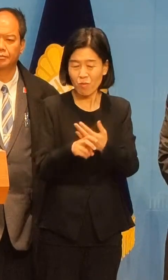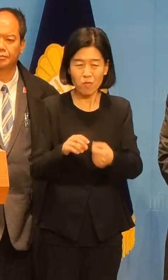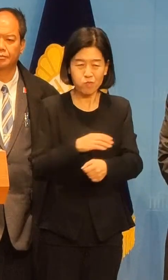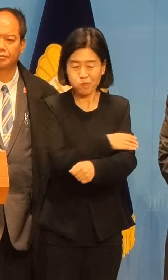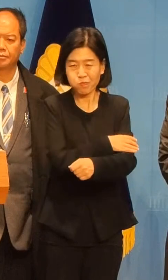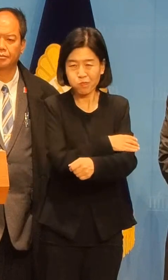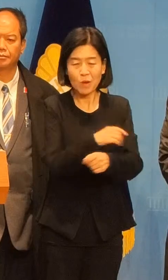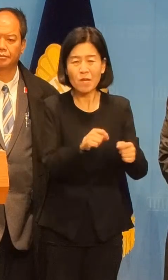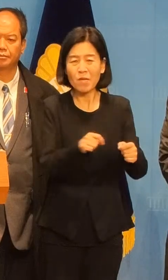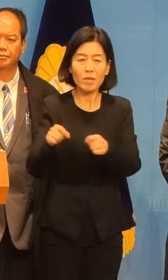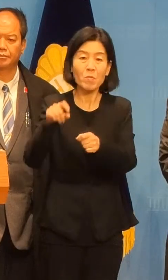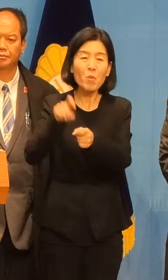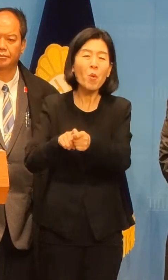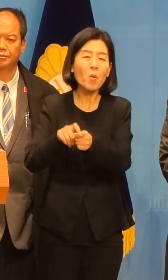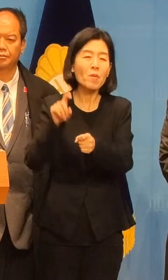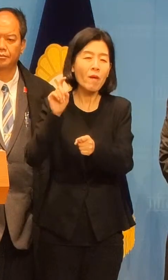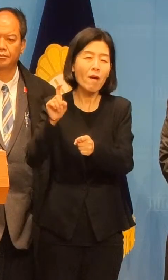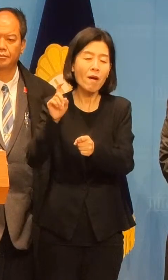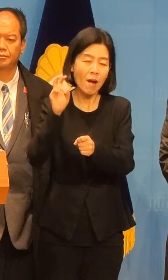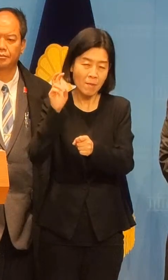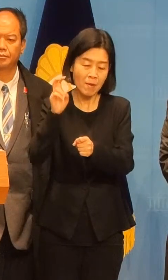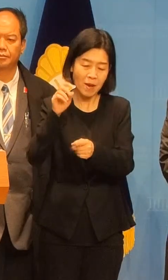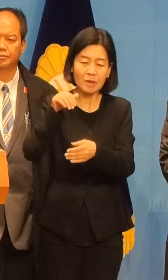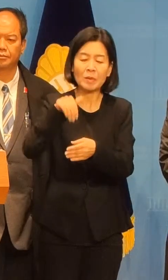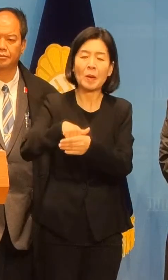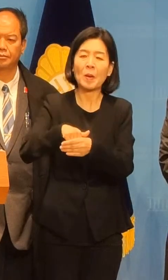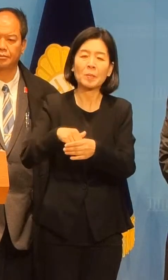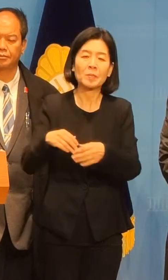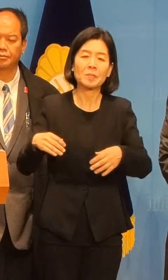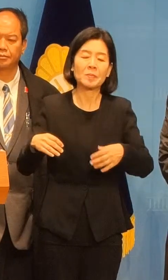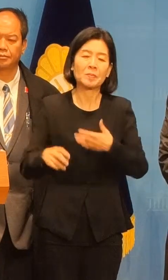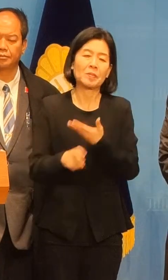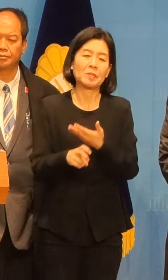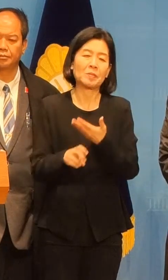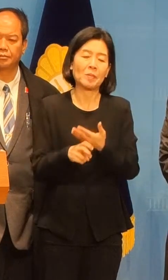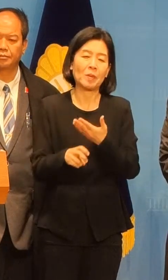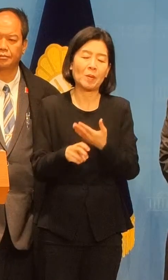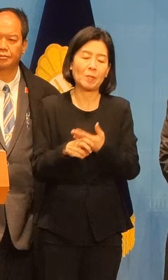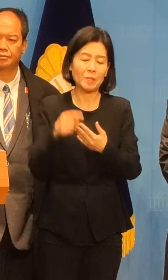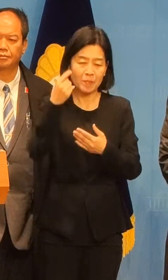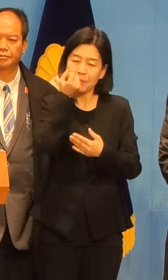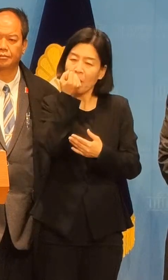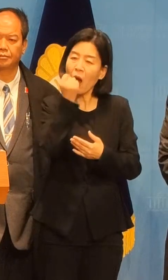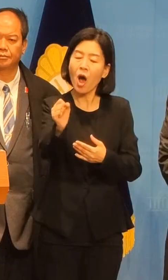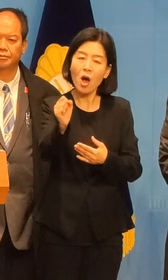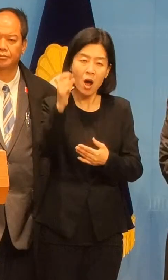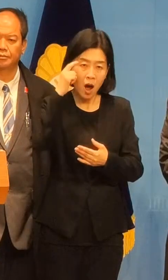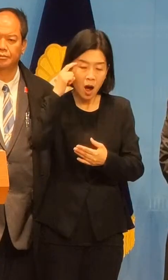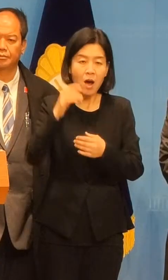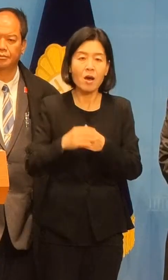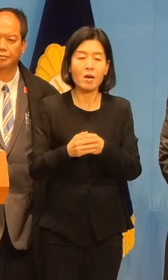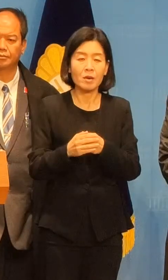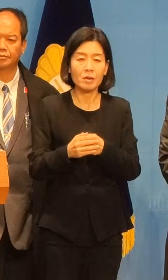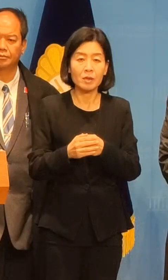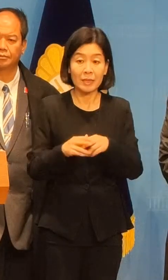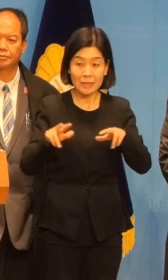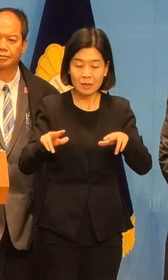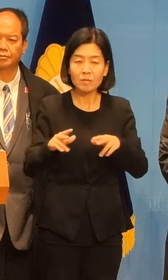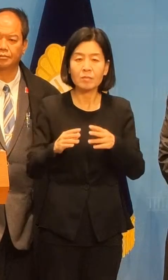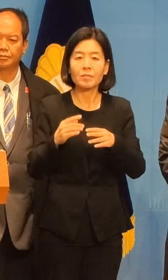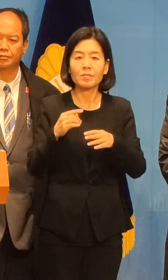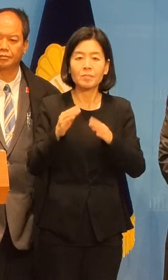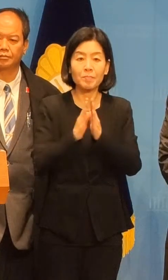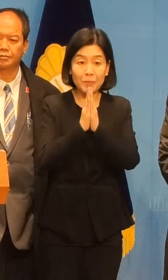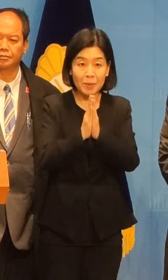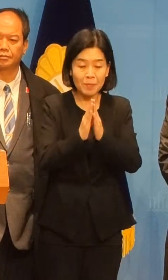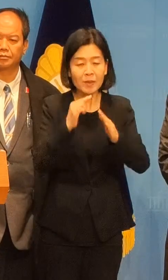불법 부정선거로 간주하고 있습니다. 이에 미얀마 민족통합정부 진마웅